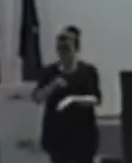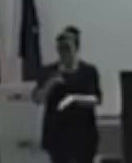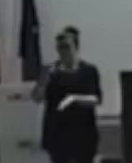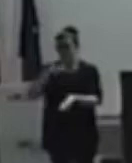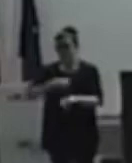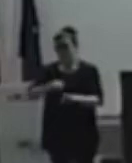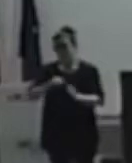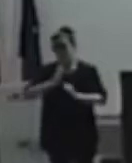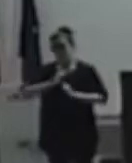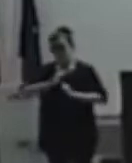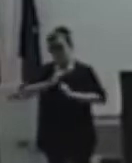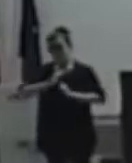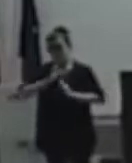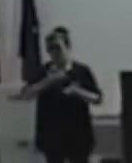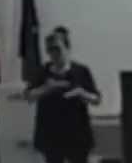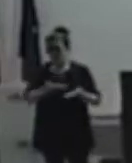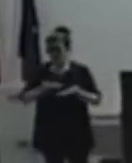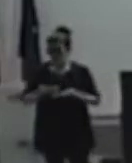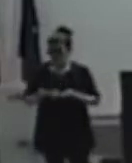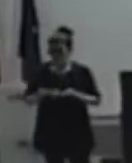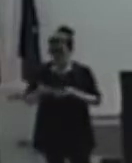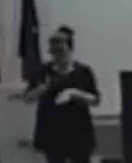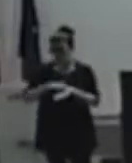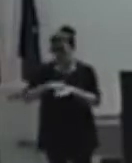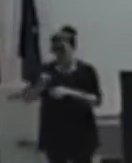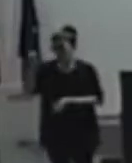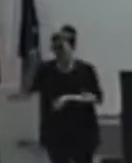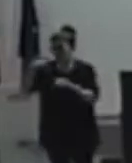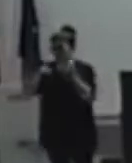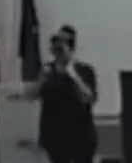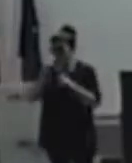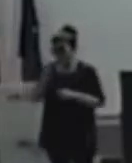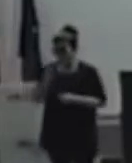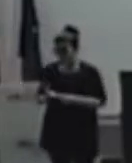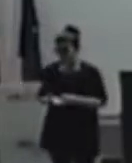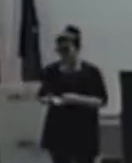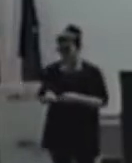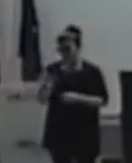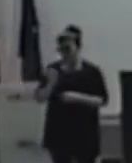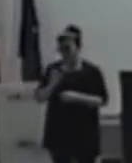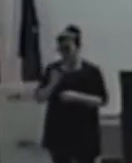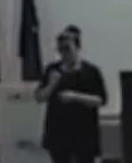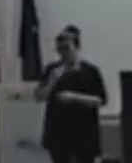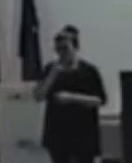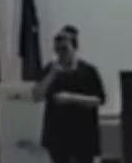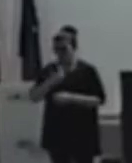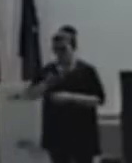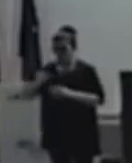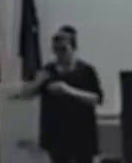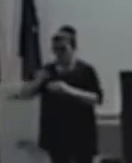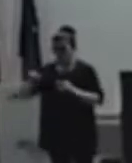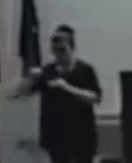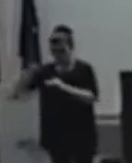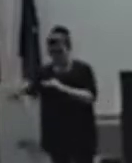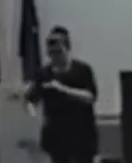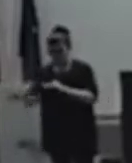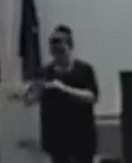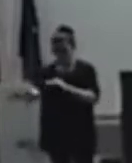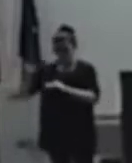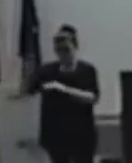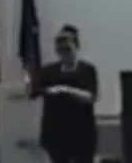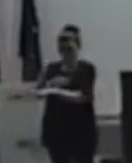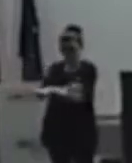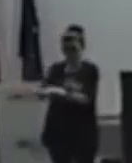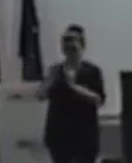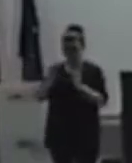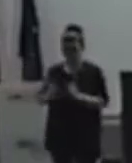una ayuda para poder actuar más, incluso pues adelantarnos a hipoglucemias, porque permite una cierta